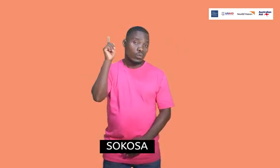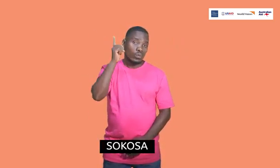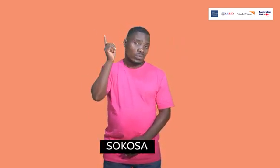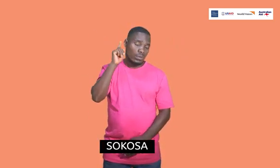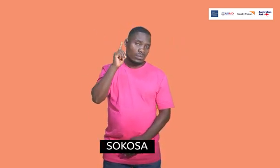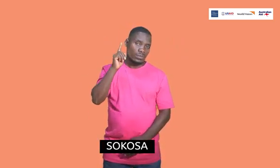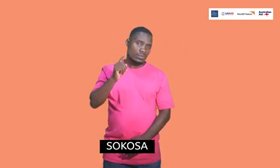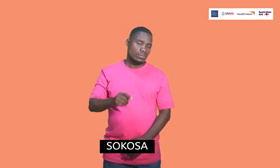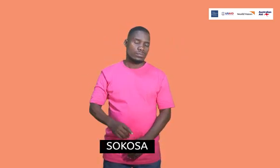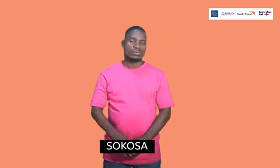Sokosa.